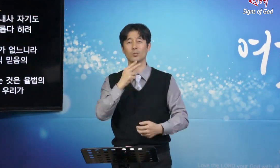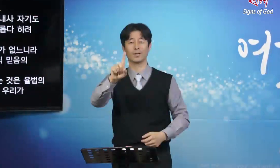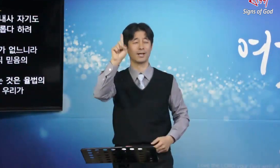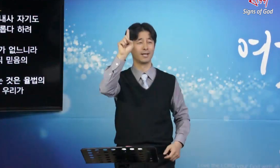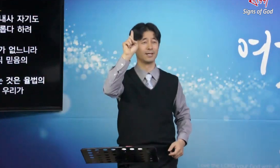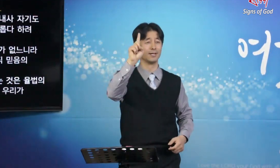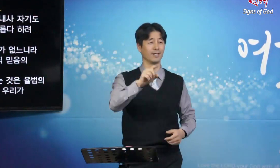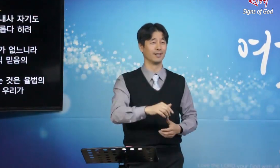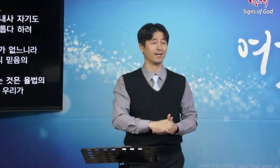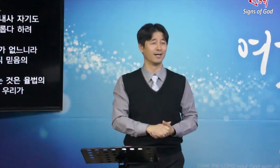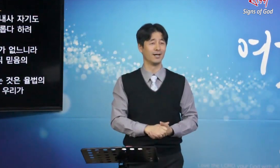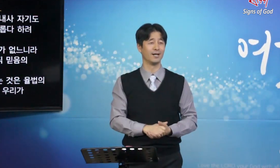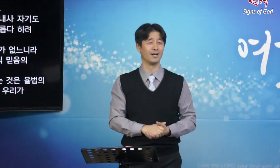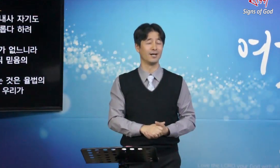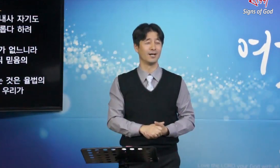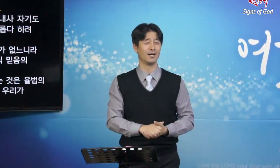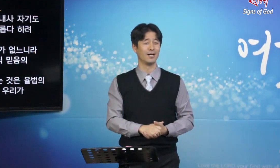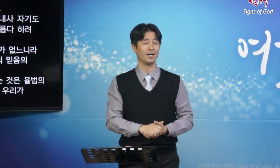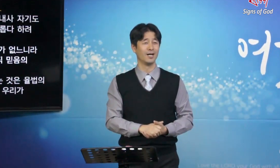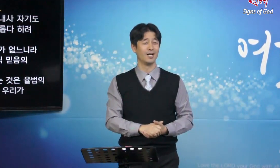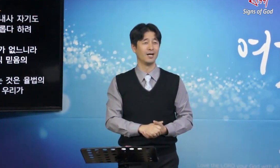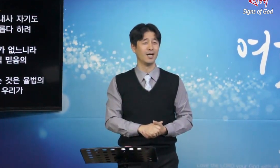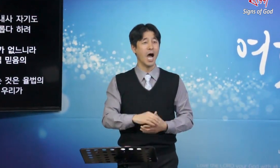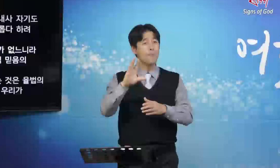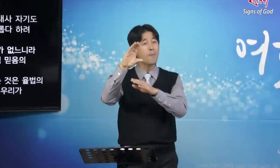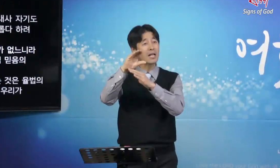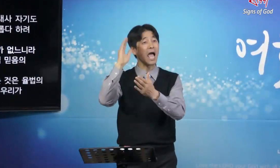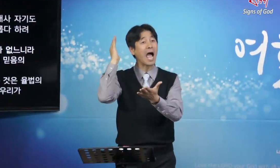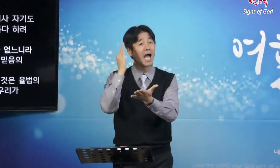그들을 통해서 말씀을 전하는 것이죠.